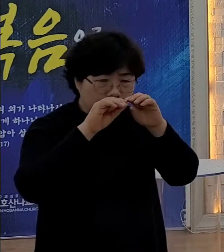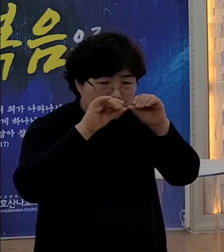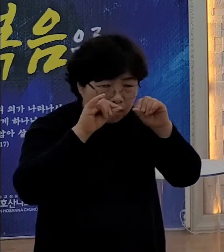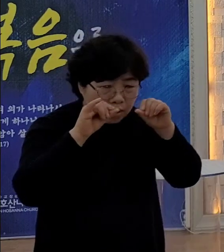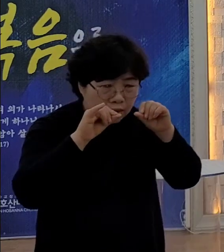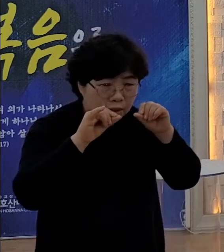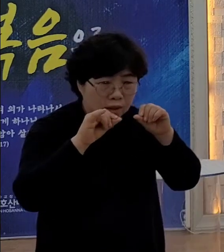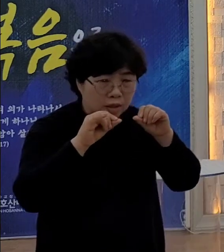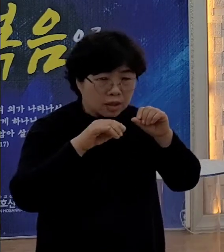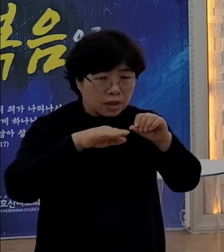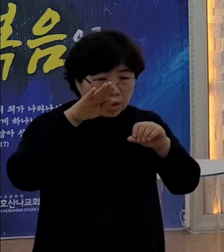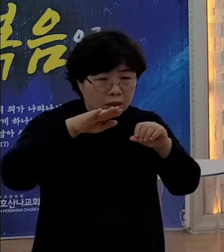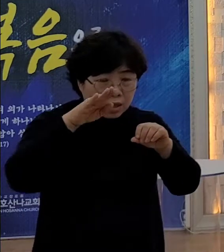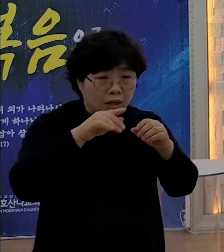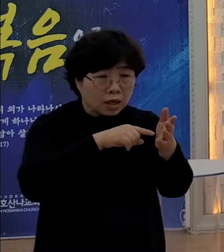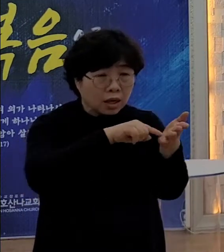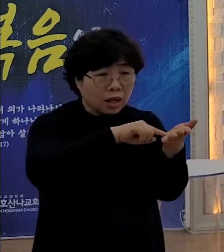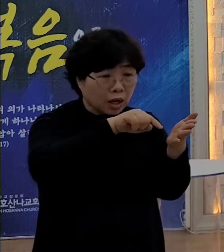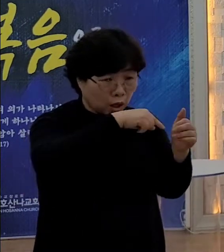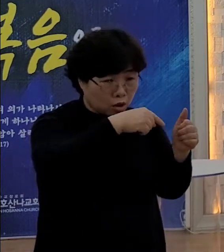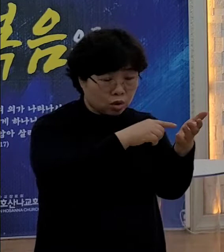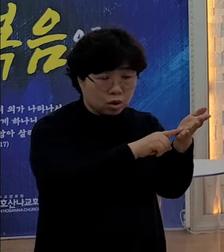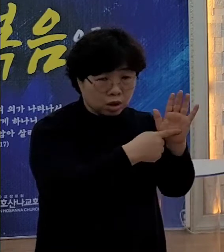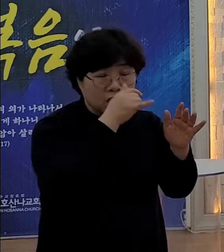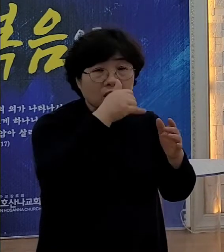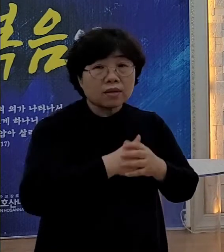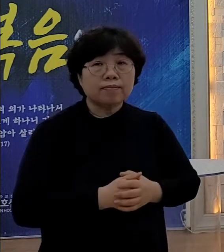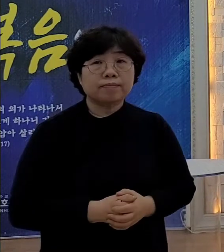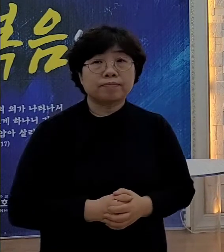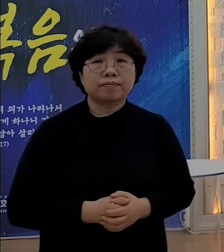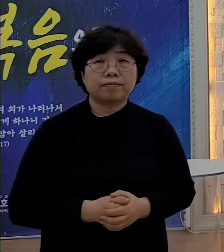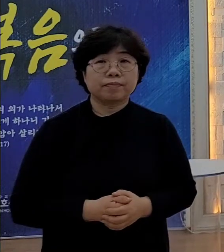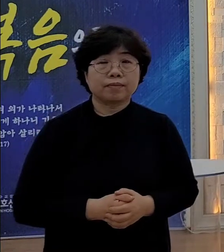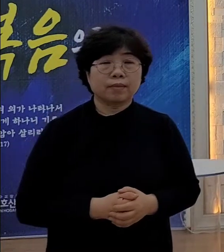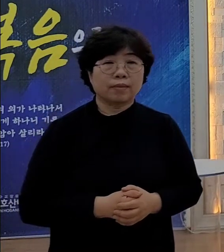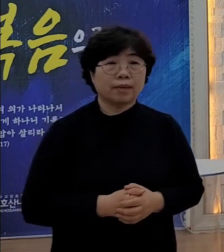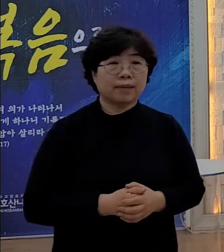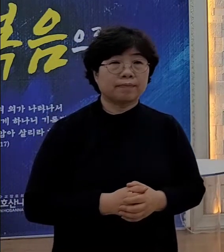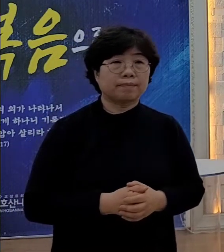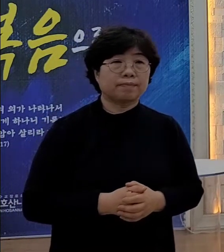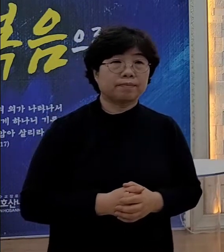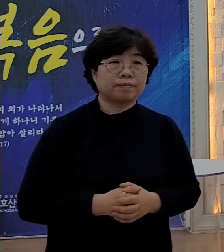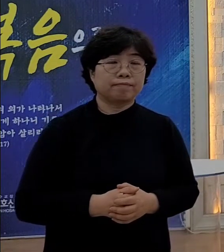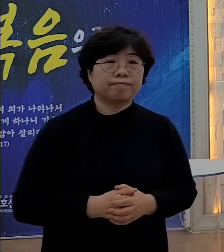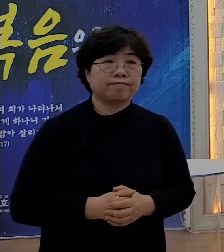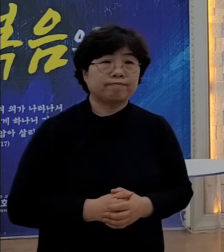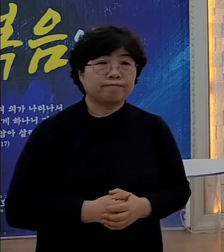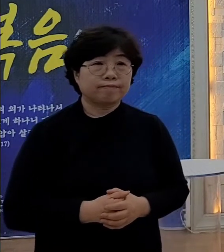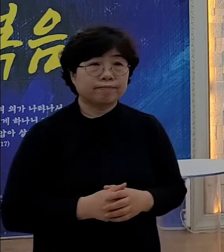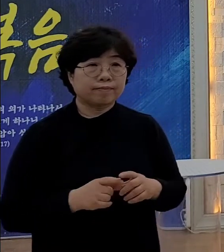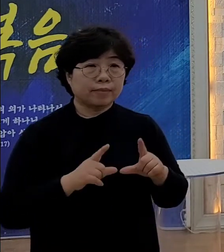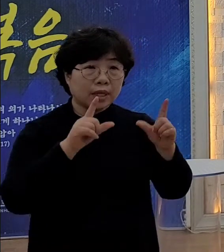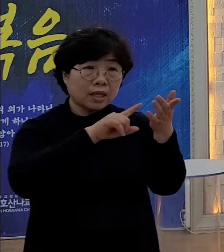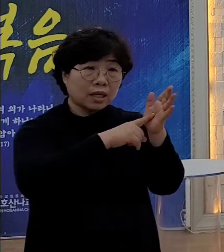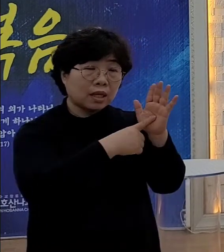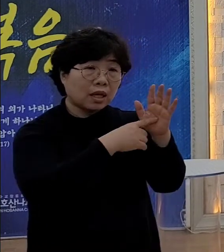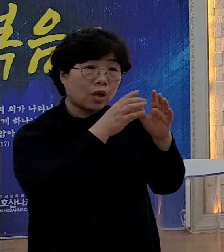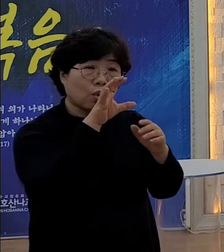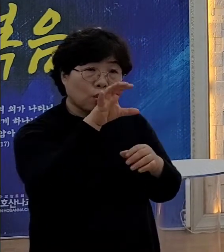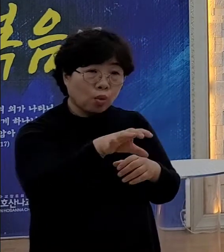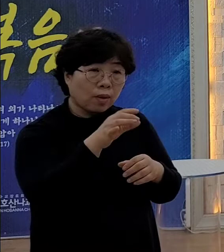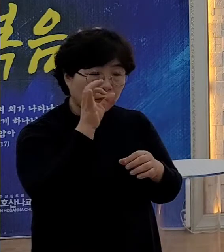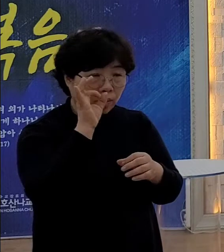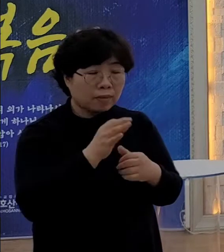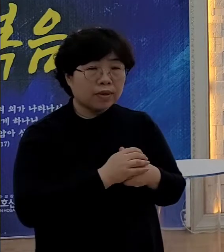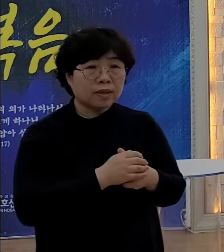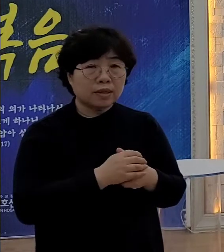바로 가르쳐 줍니다. 그러니까 네이버 같은 데 보면 그 날씨가 나오는 곳에 보면 미세먼지가 항상 있기도 하고 또 여러분 어플